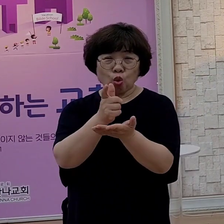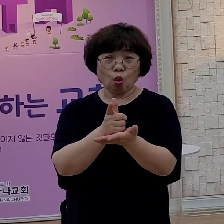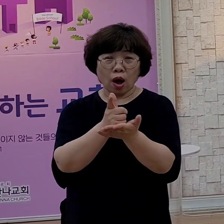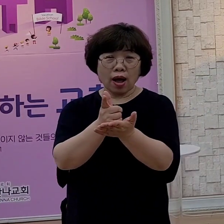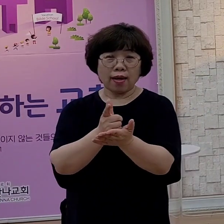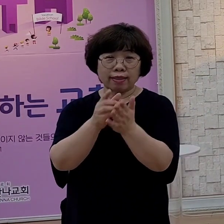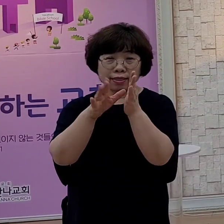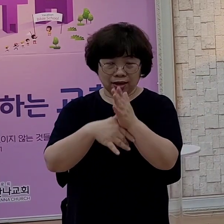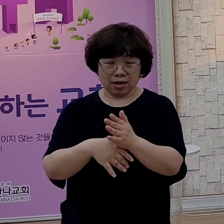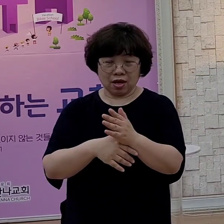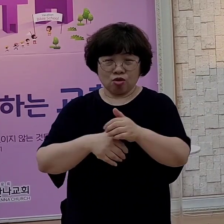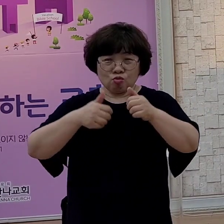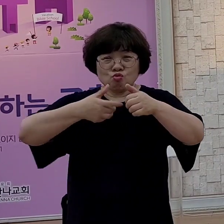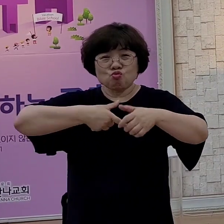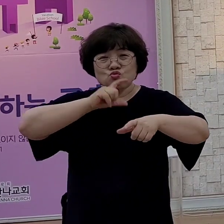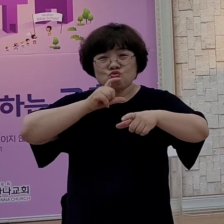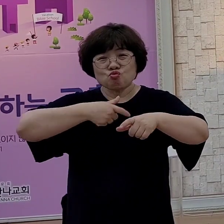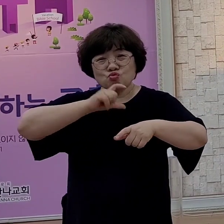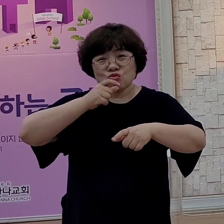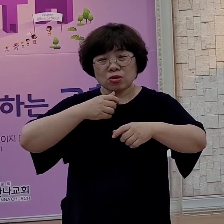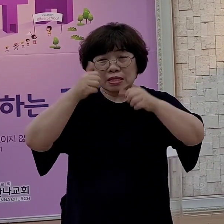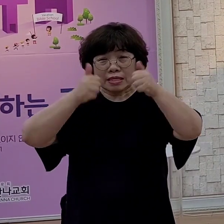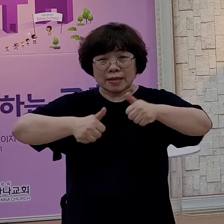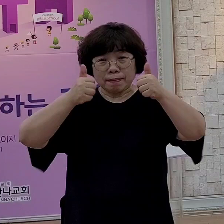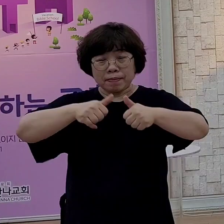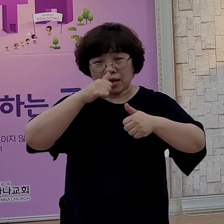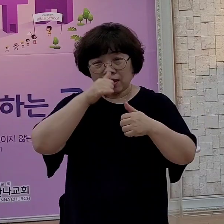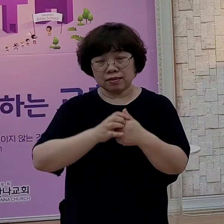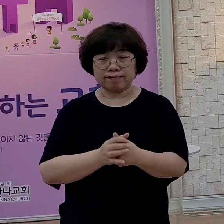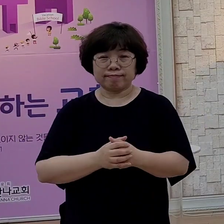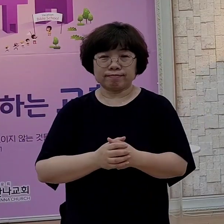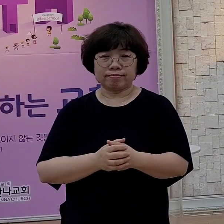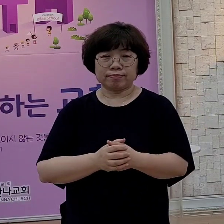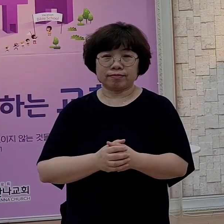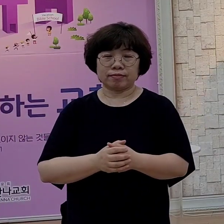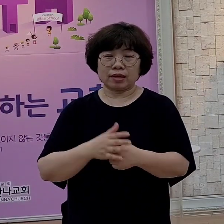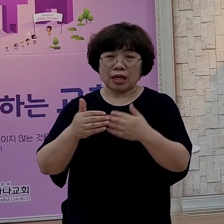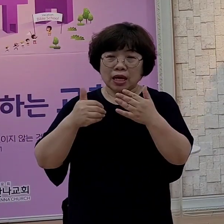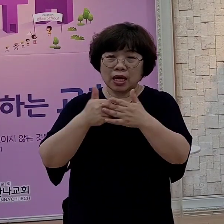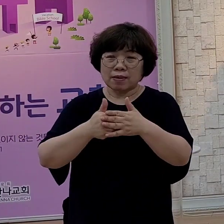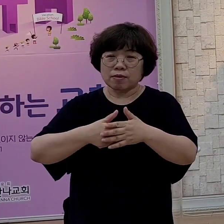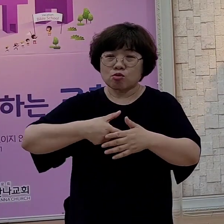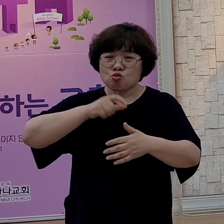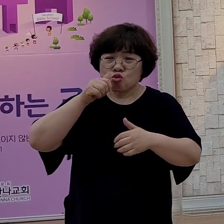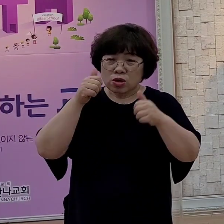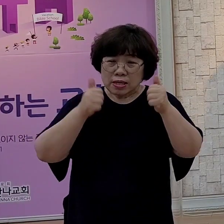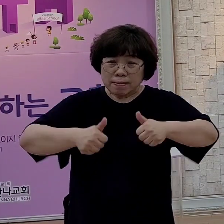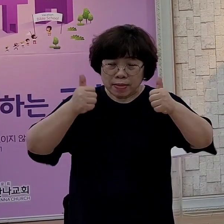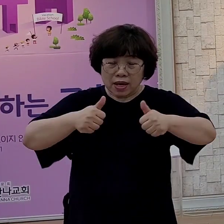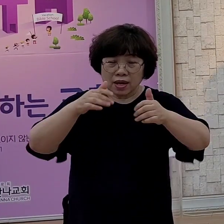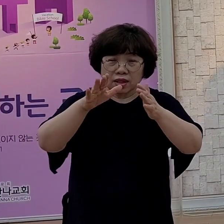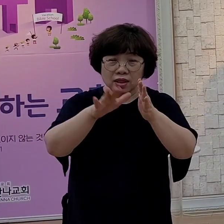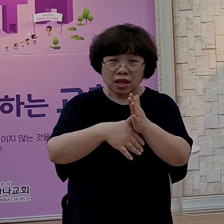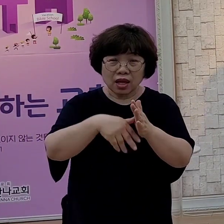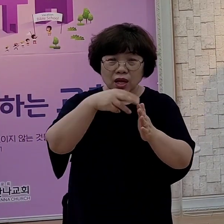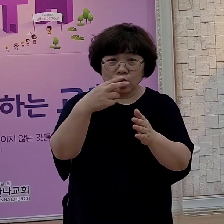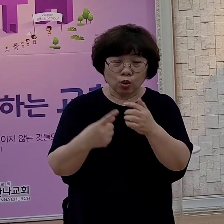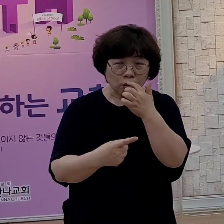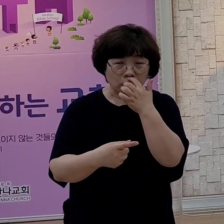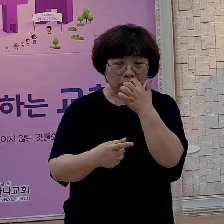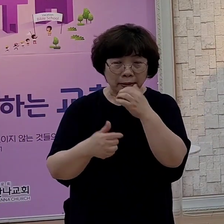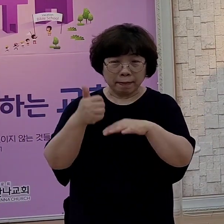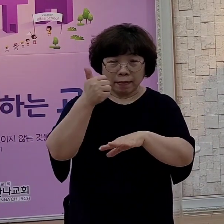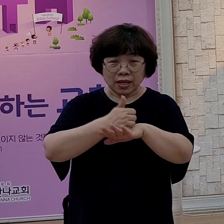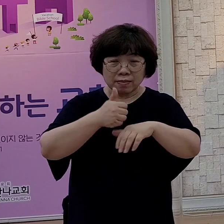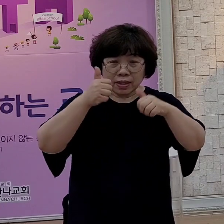있습니다. 여러분 하나님께서 이 세상을 물로 다 심판하실 때도 우리가 잘 알지만 그